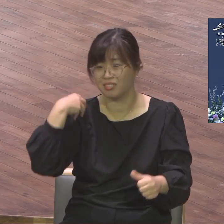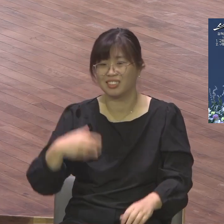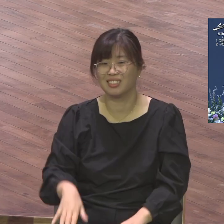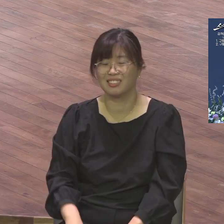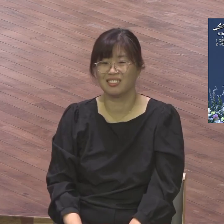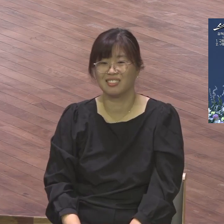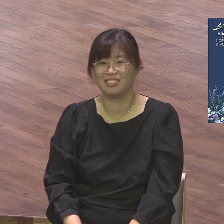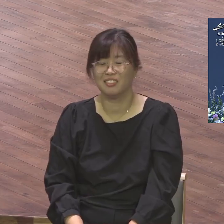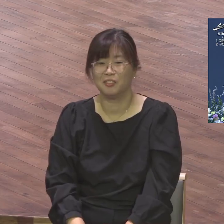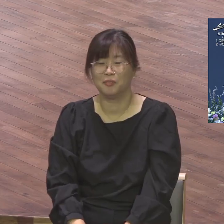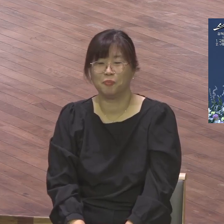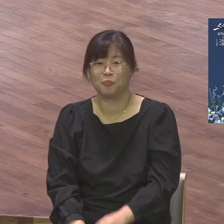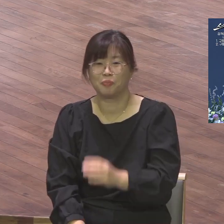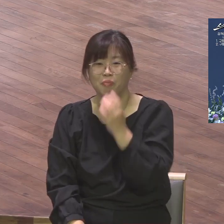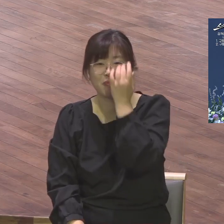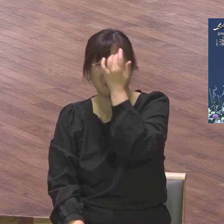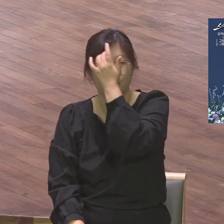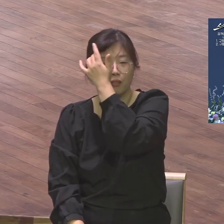죽는데